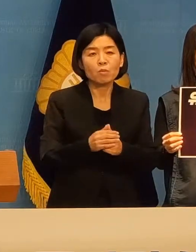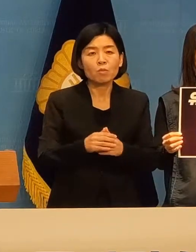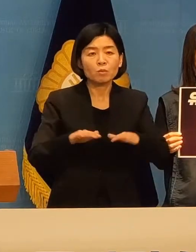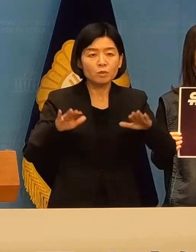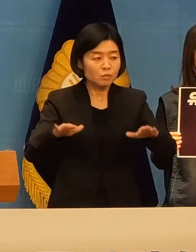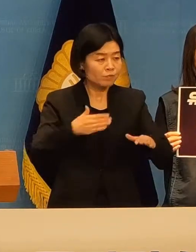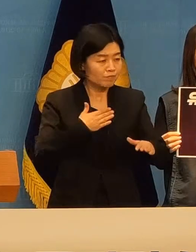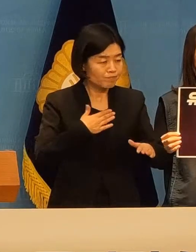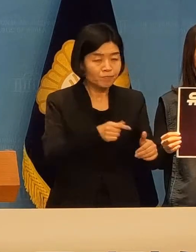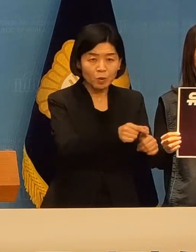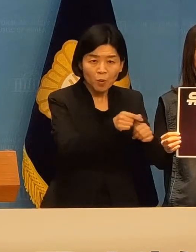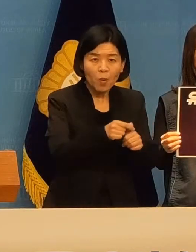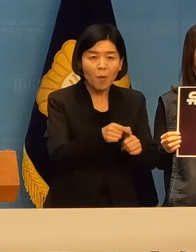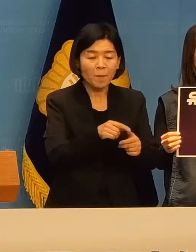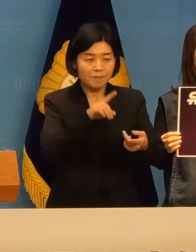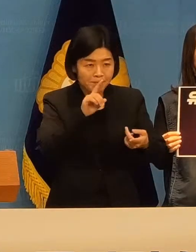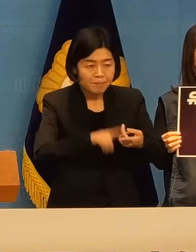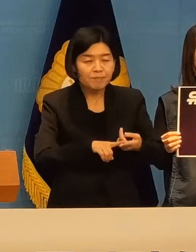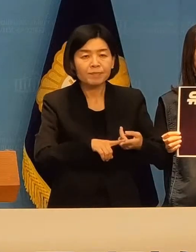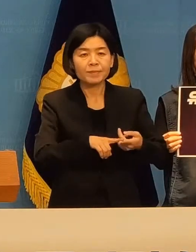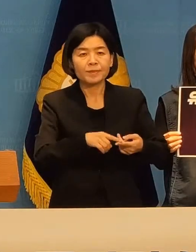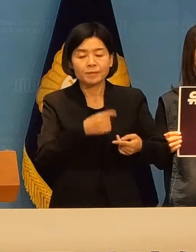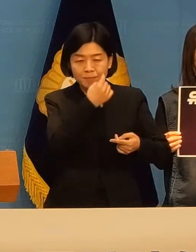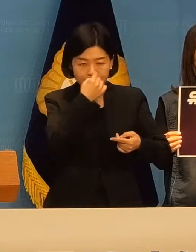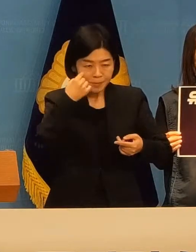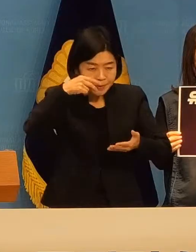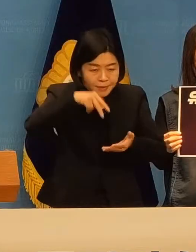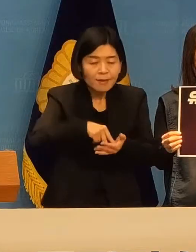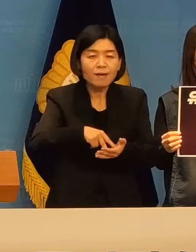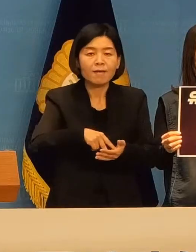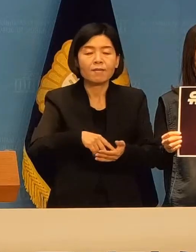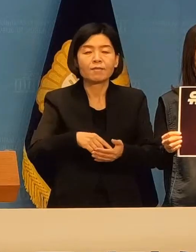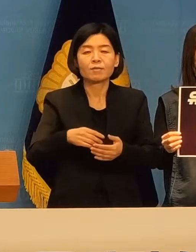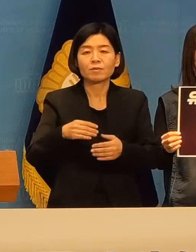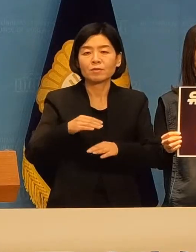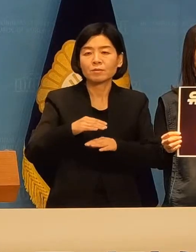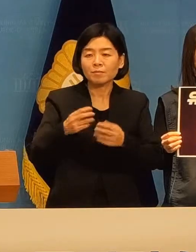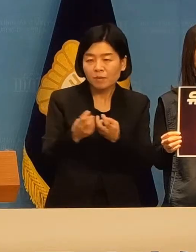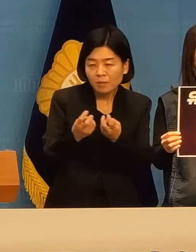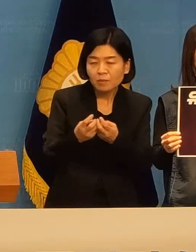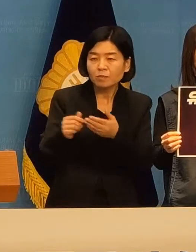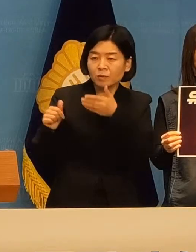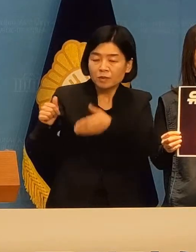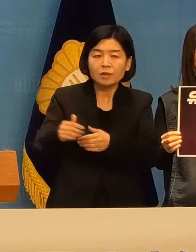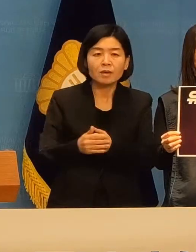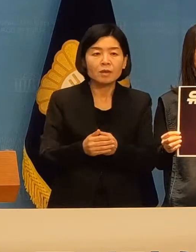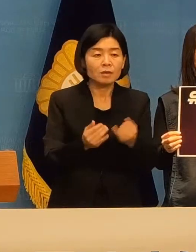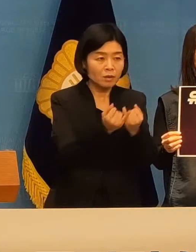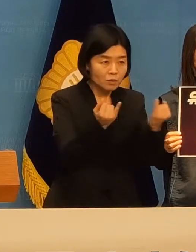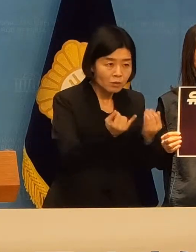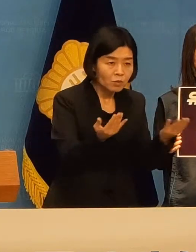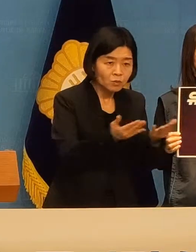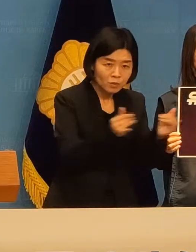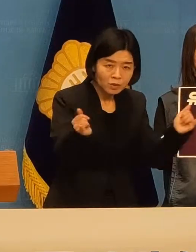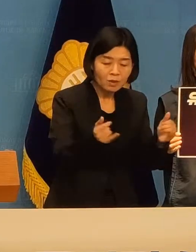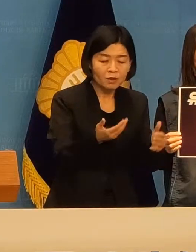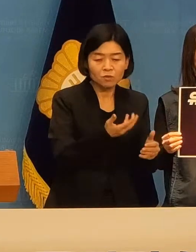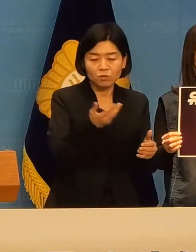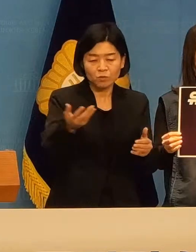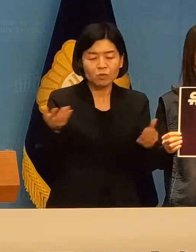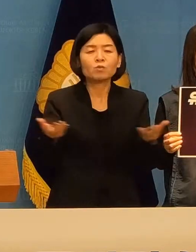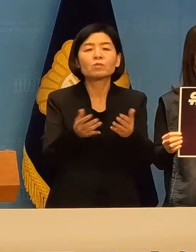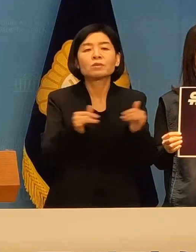고용을 보장하는 대책을 마련해 주십시오. 여성 노동자들이, 유통 노동자들이 잔인한 이